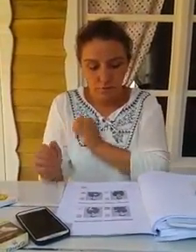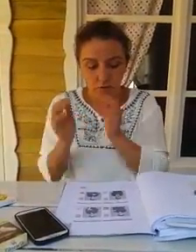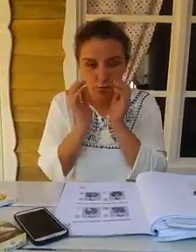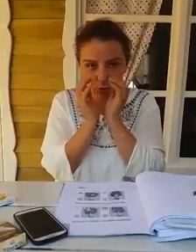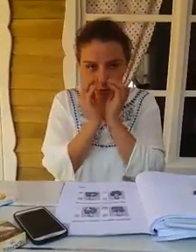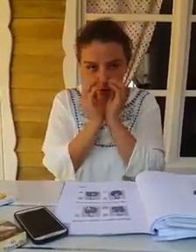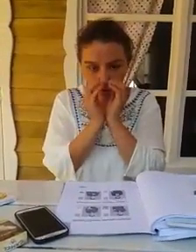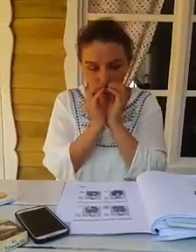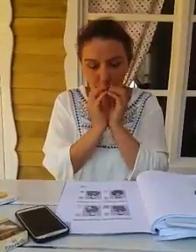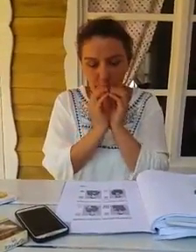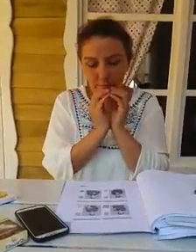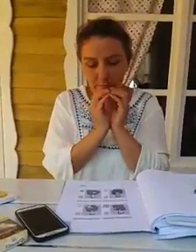Yuva.